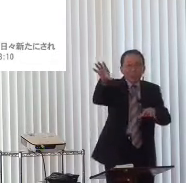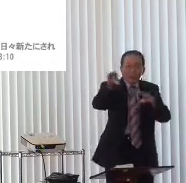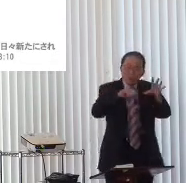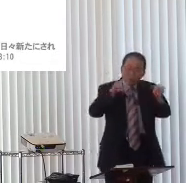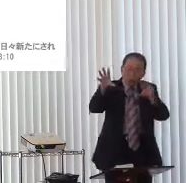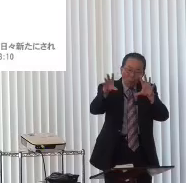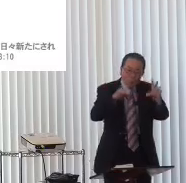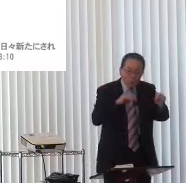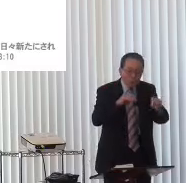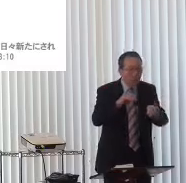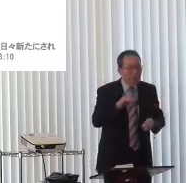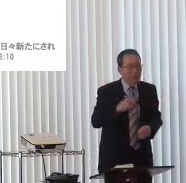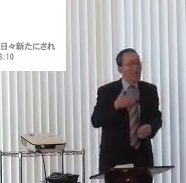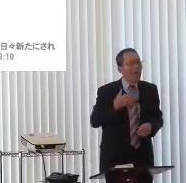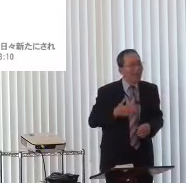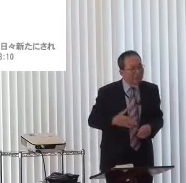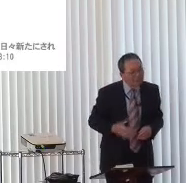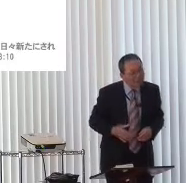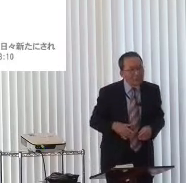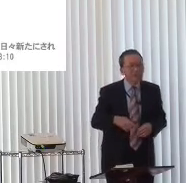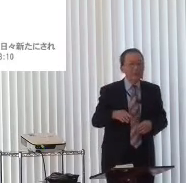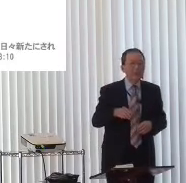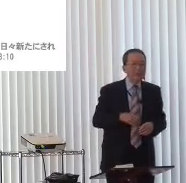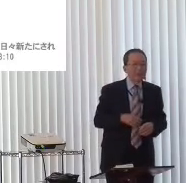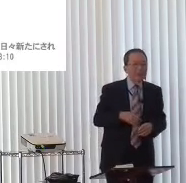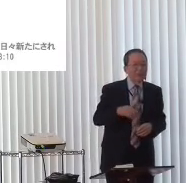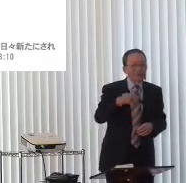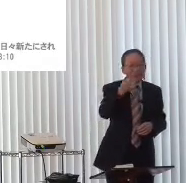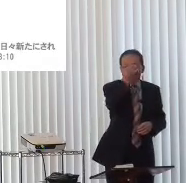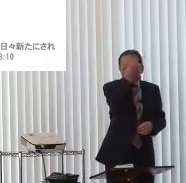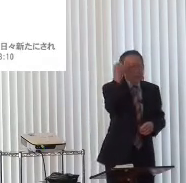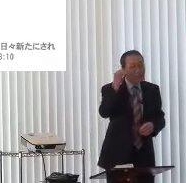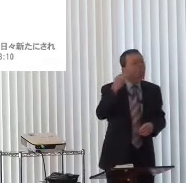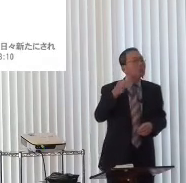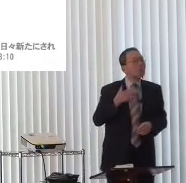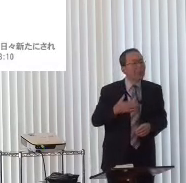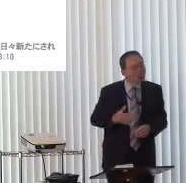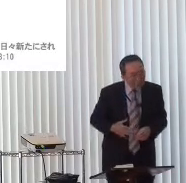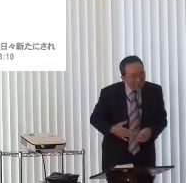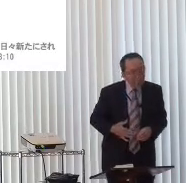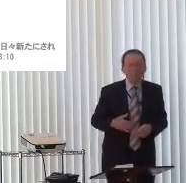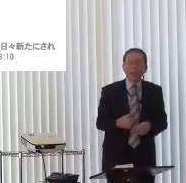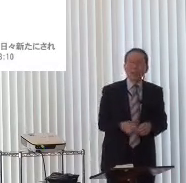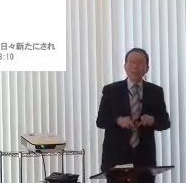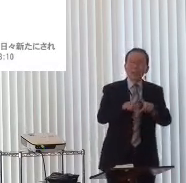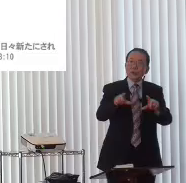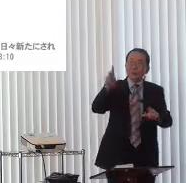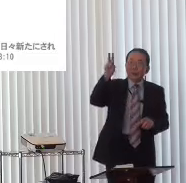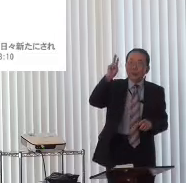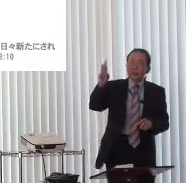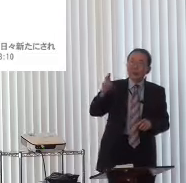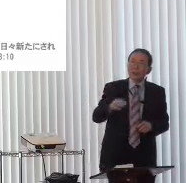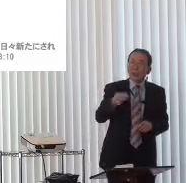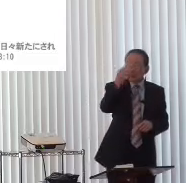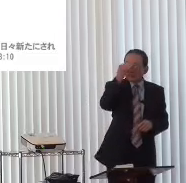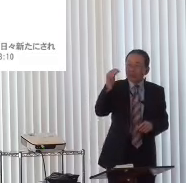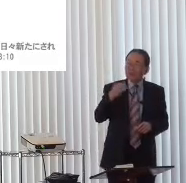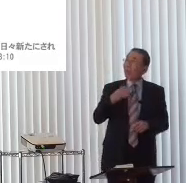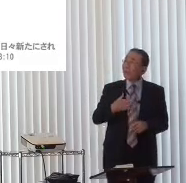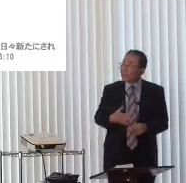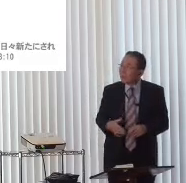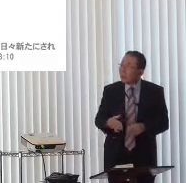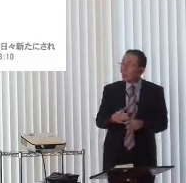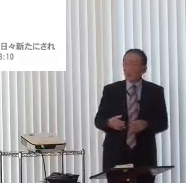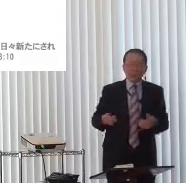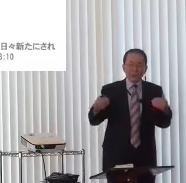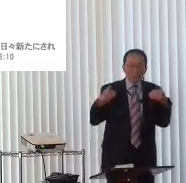というか知的な理解、知識として知るということですね。もちろん神様を知識として知るために必